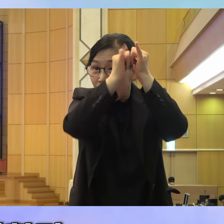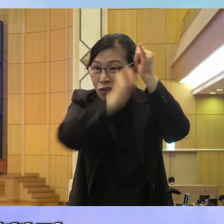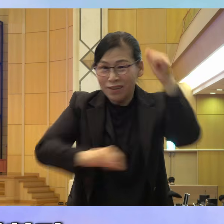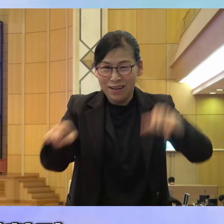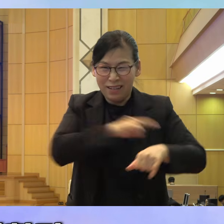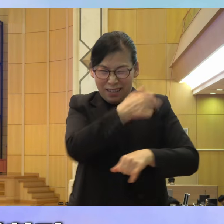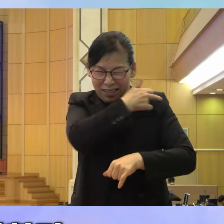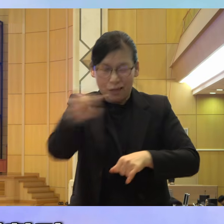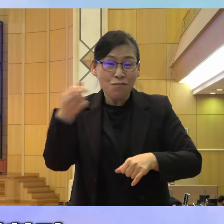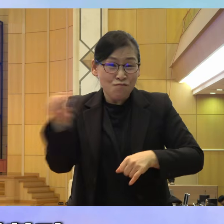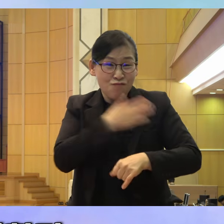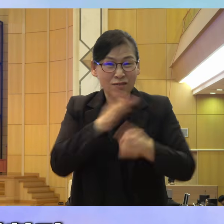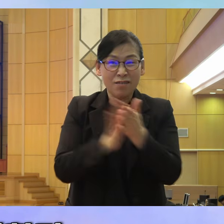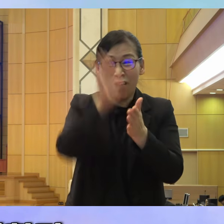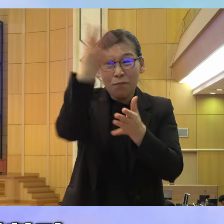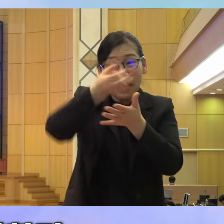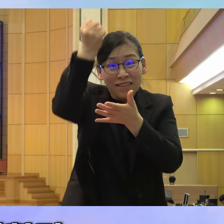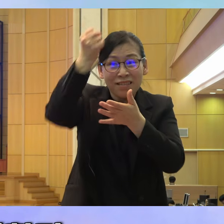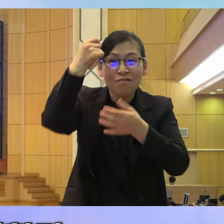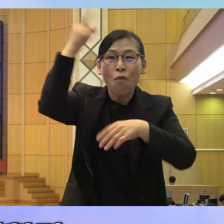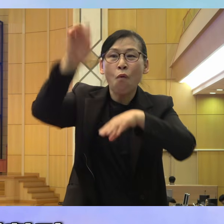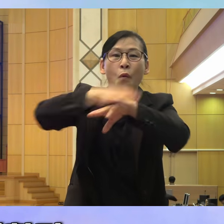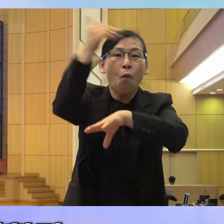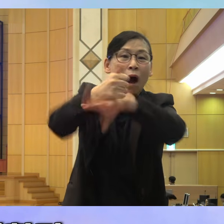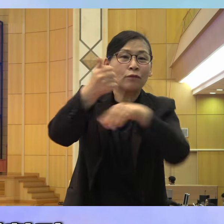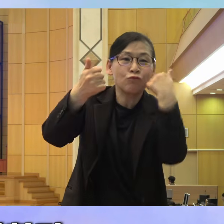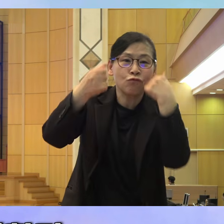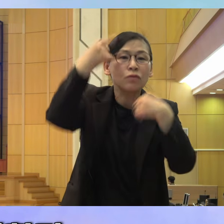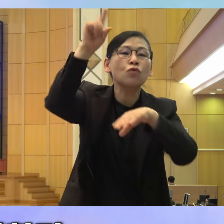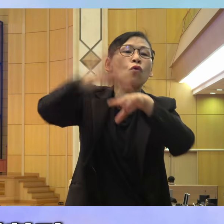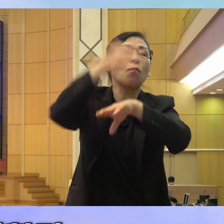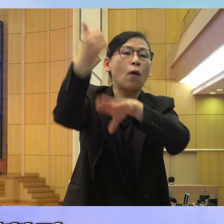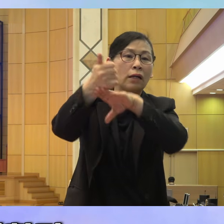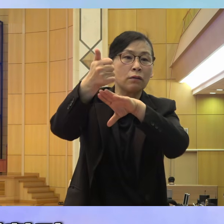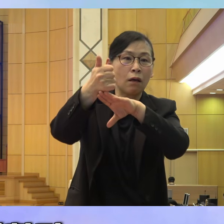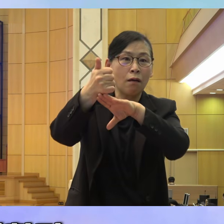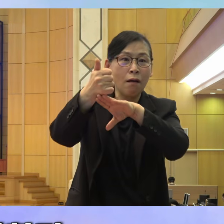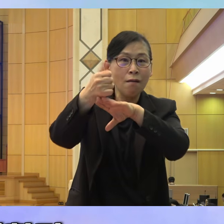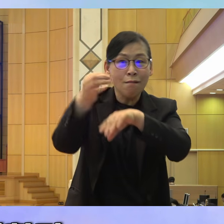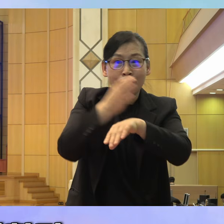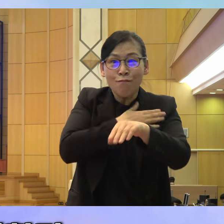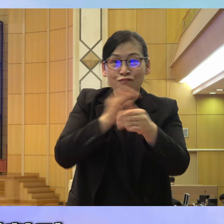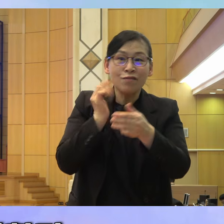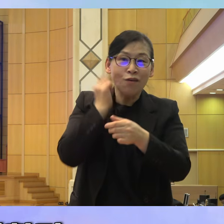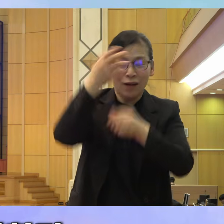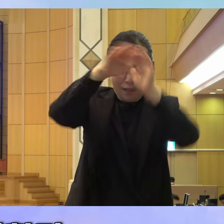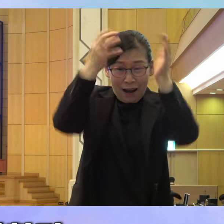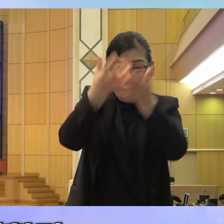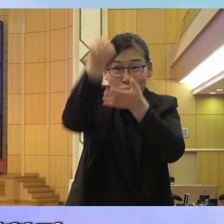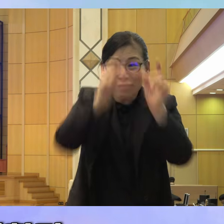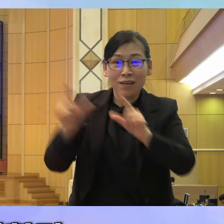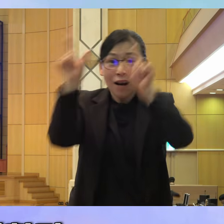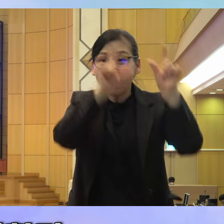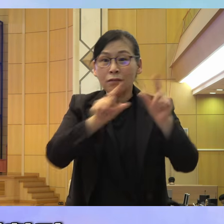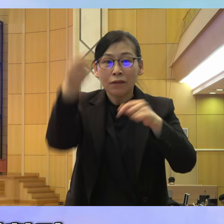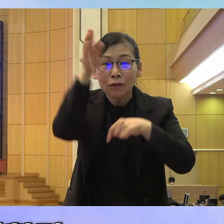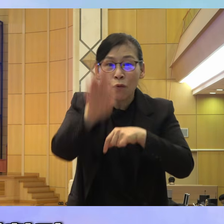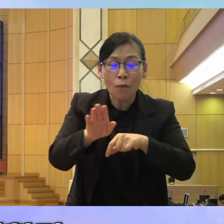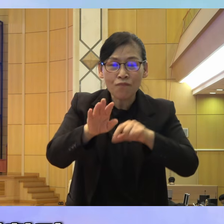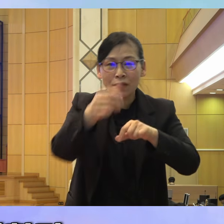가장 부귀영화를 누린 사람은 솔로몬인데, 솔로몬으로부터 더 부귀영화를 누린 사람이 없지만 그렇게